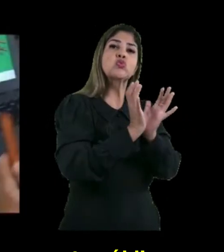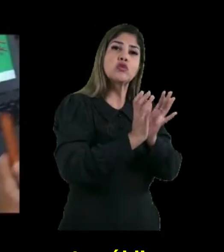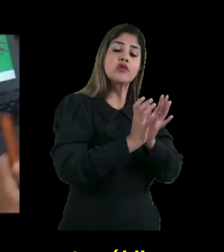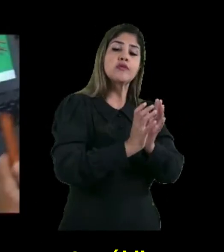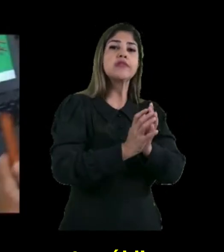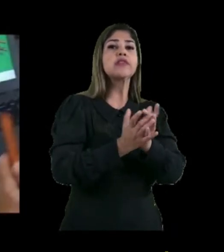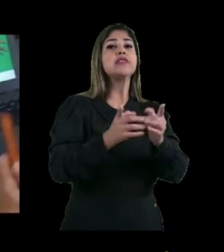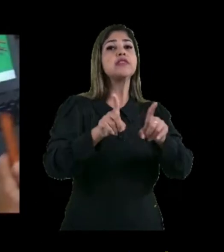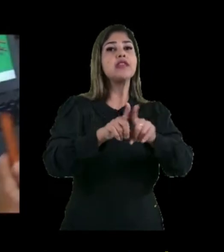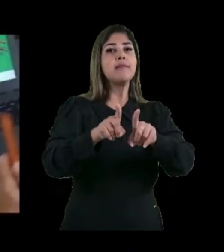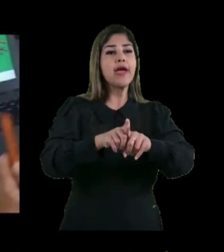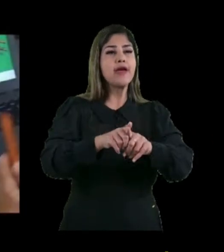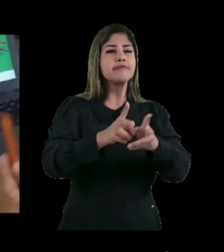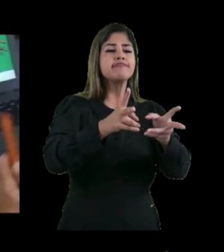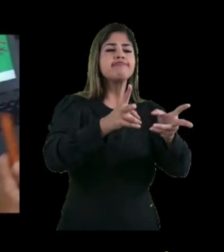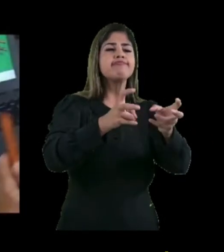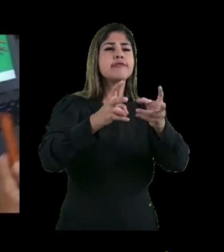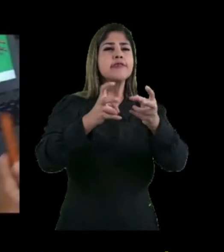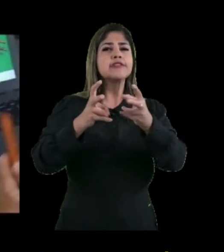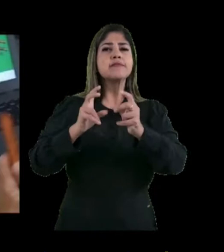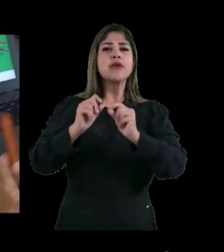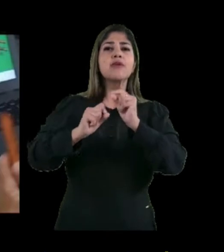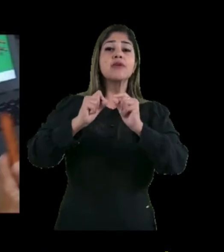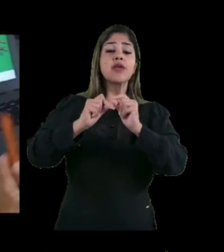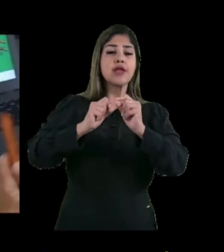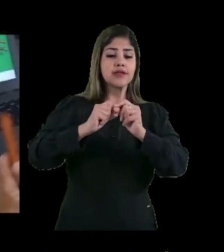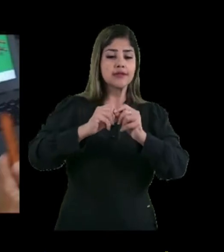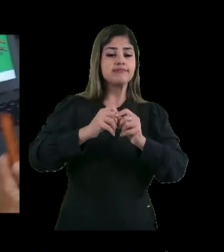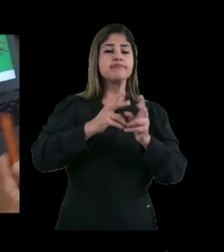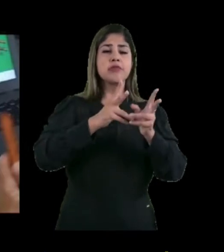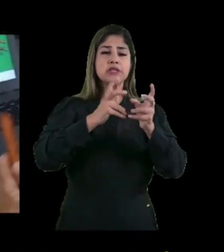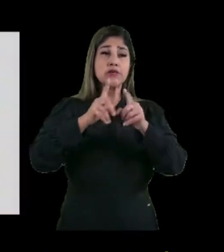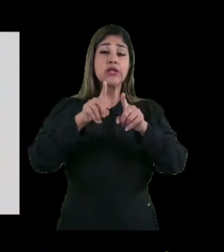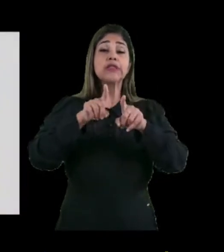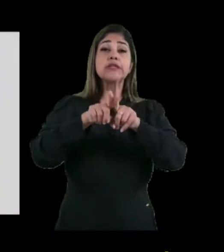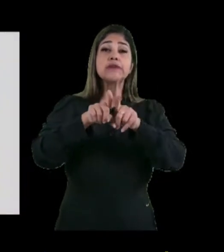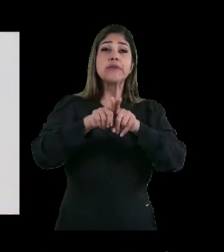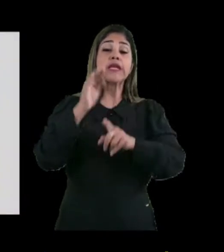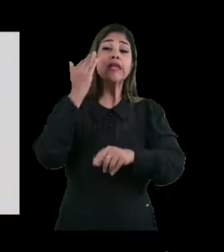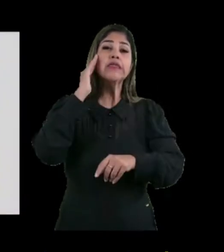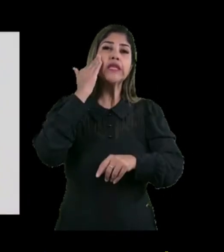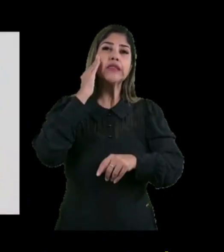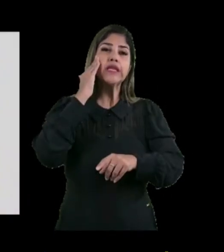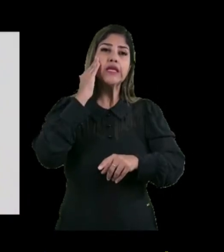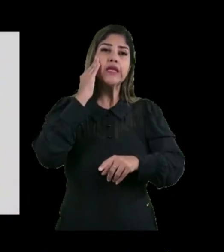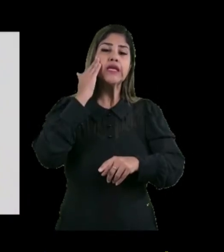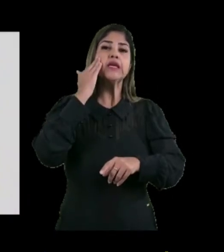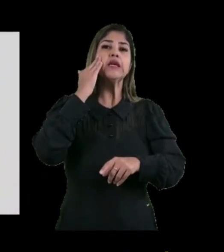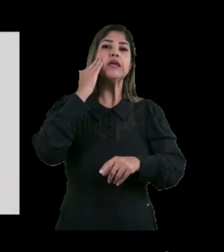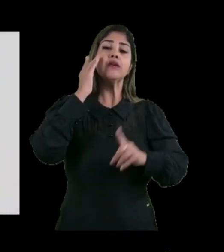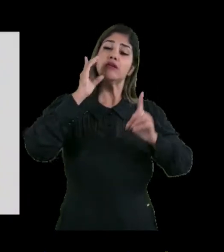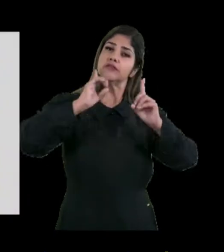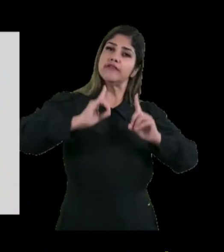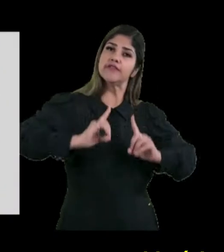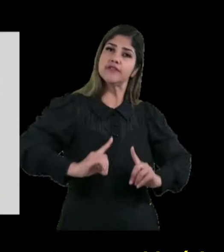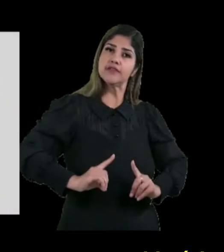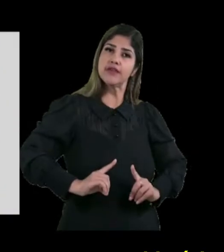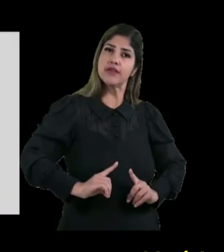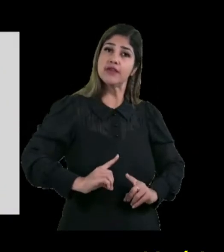quanto possível suas percepções remanescentes e entendendo a surdo-cegueira como deficiência